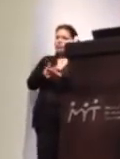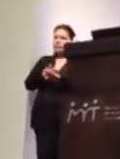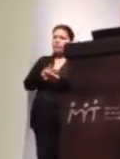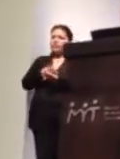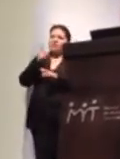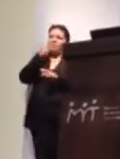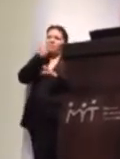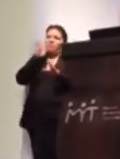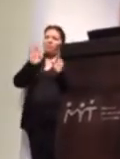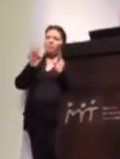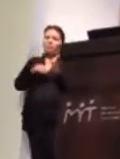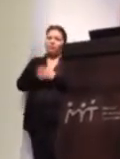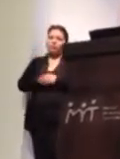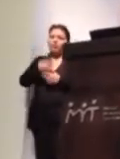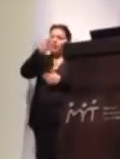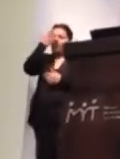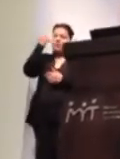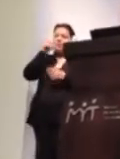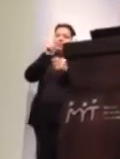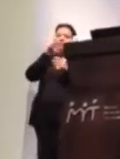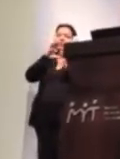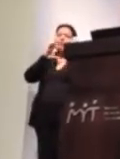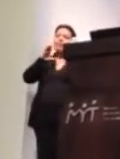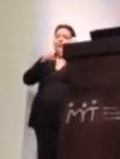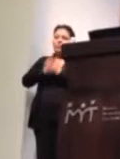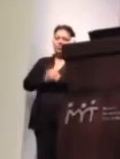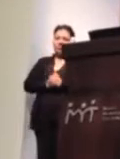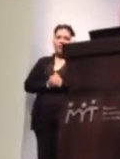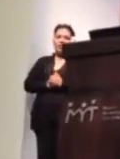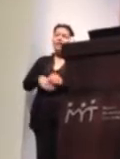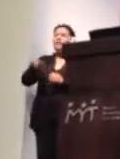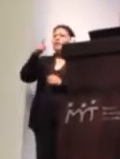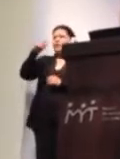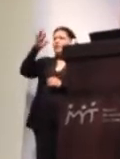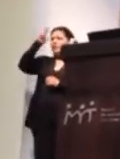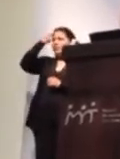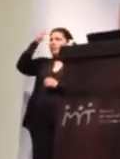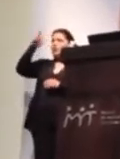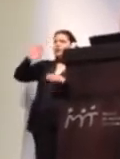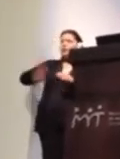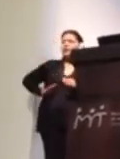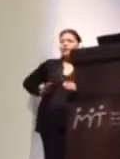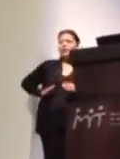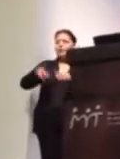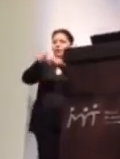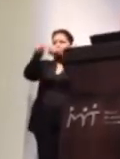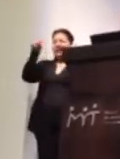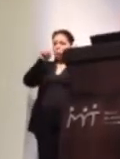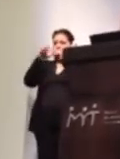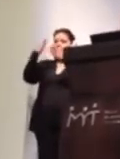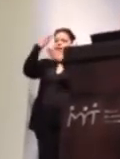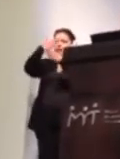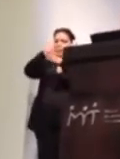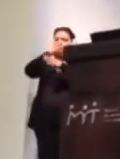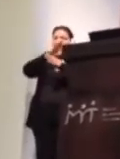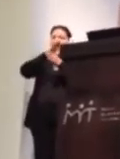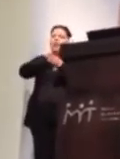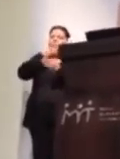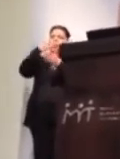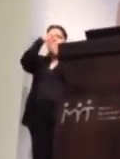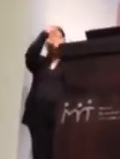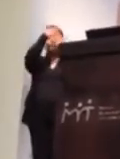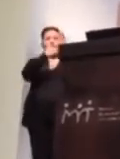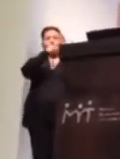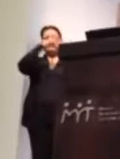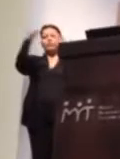¿Se acuerdan de las características que les había comentado del salón? Bueno, este es un esquema súper